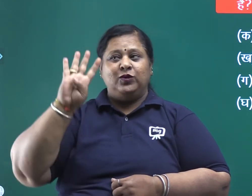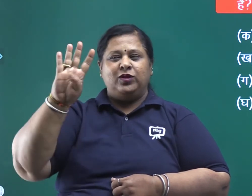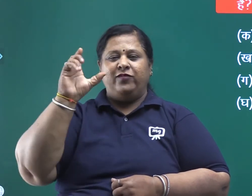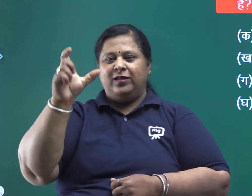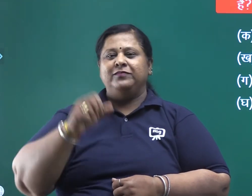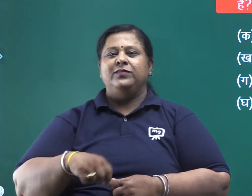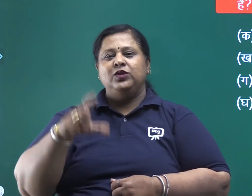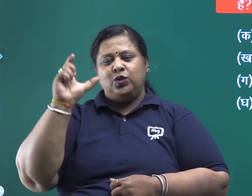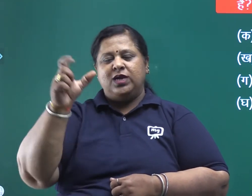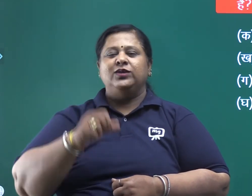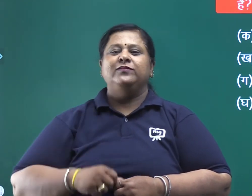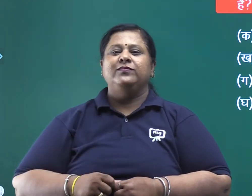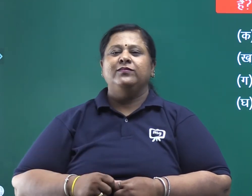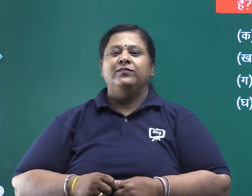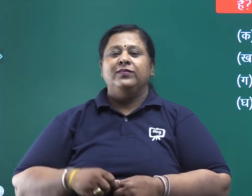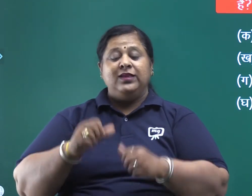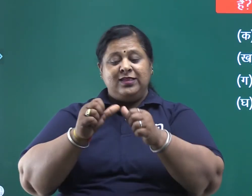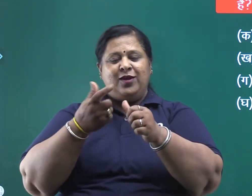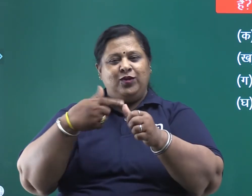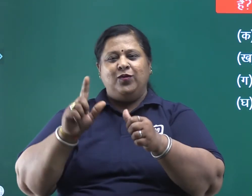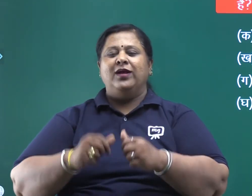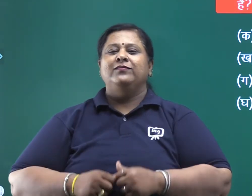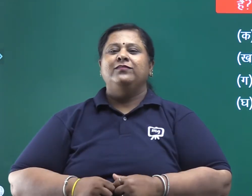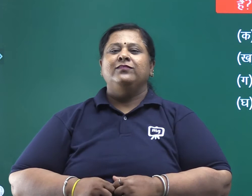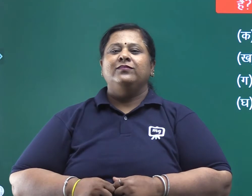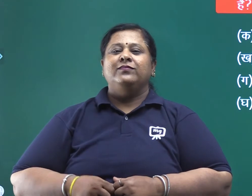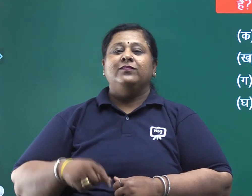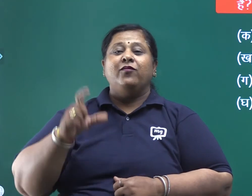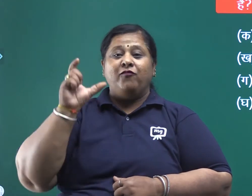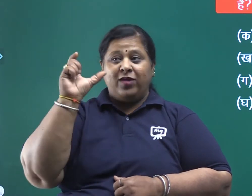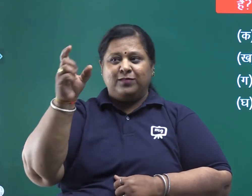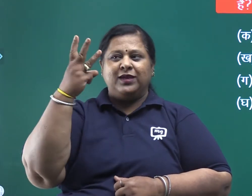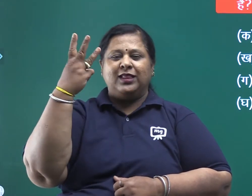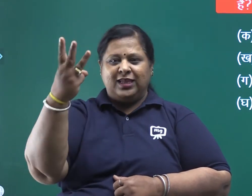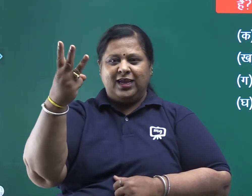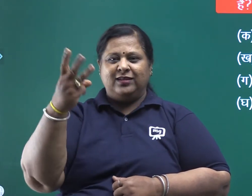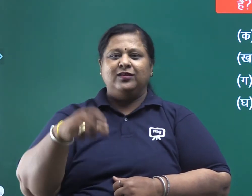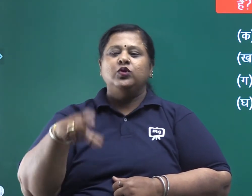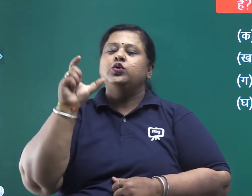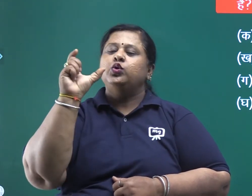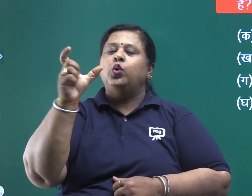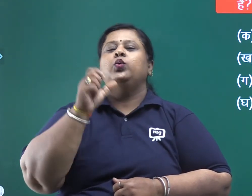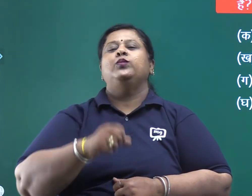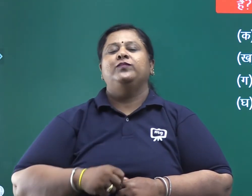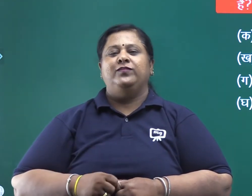चौथा विकल्प सुरेश। सही उत्तर होगा विकल्प संख्या 3